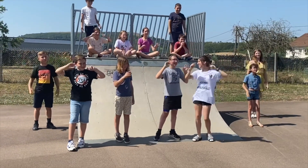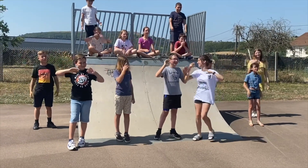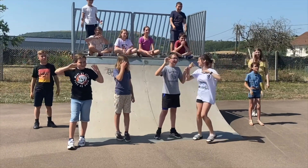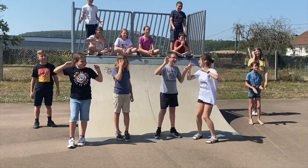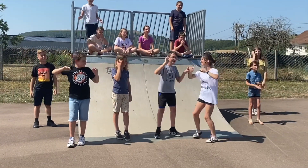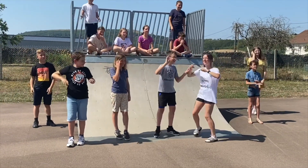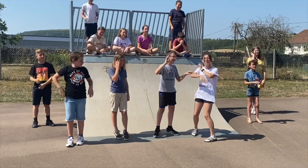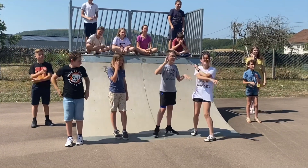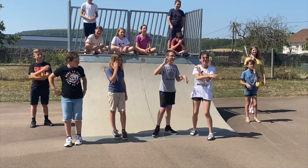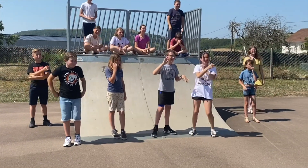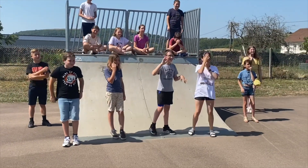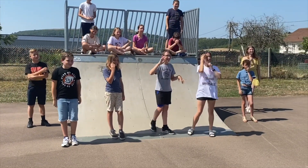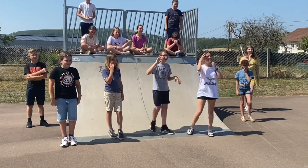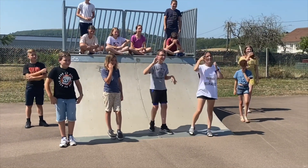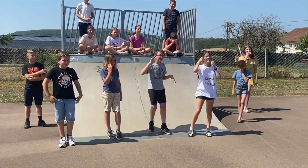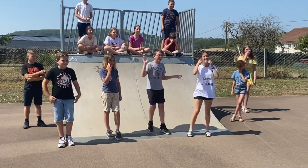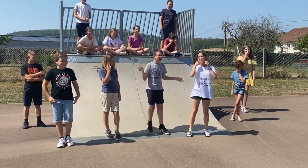Waouh. Je suis désolée, j'ai eu un trou.